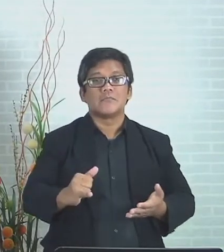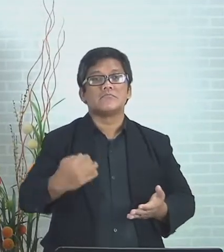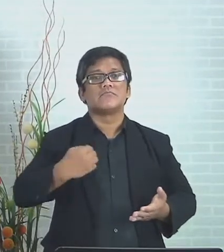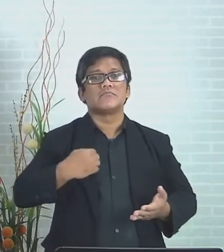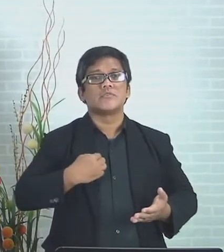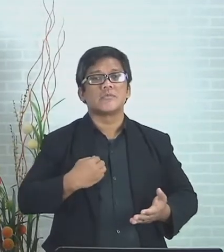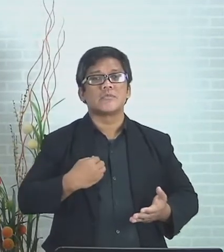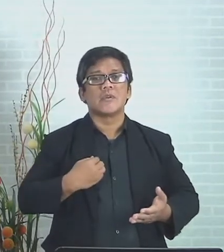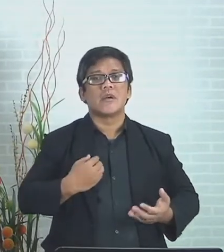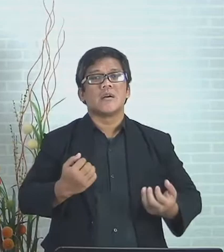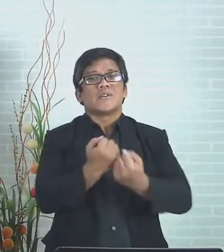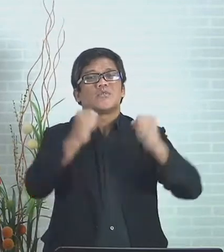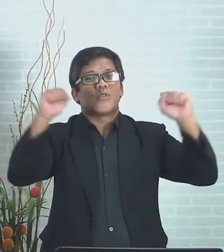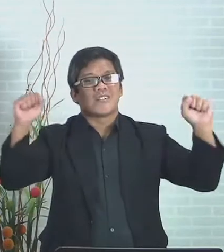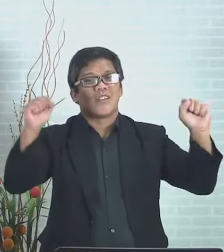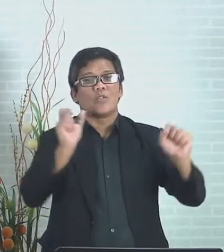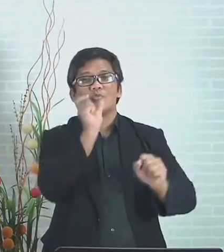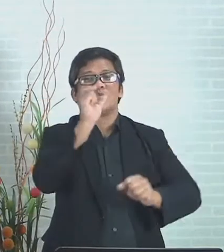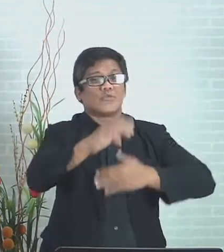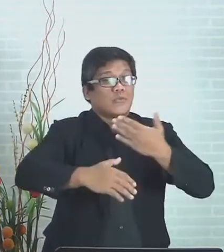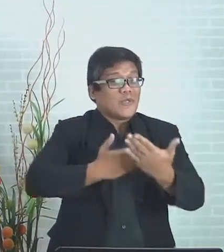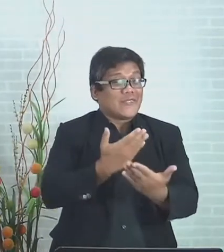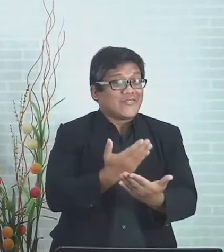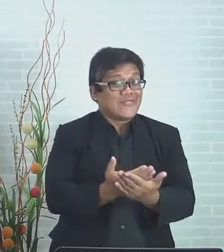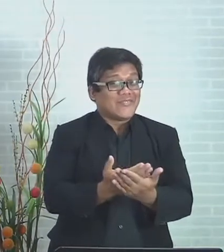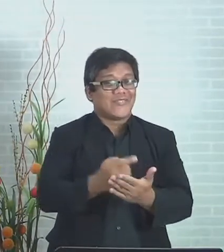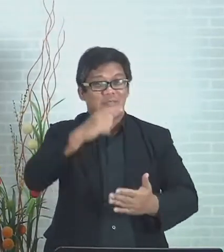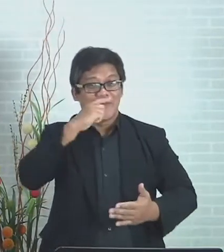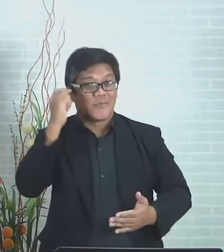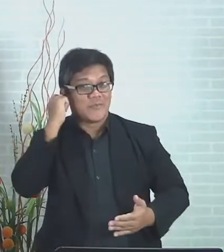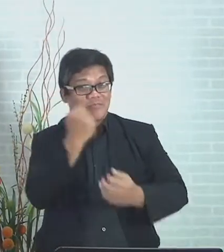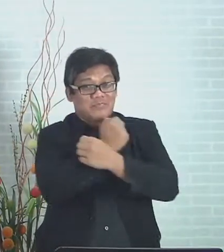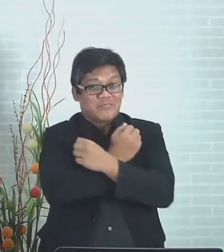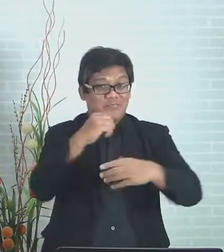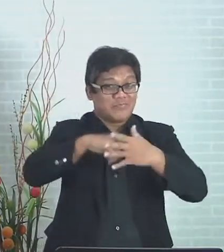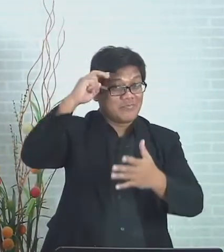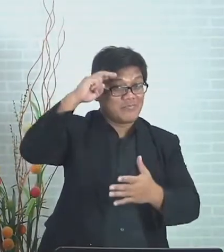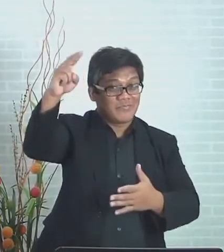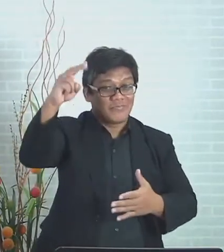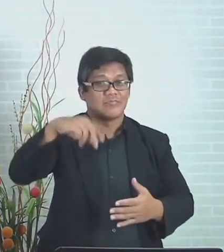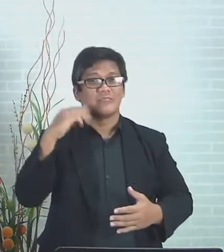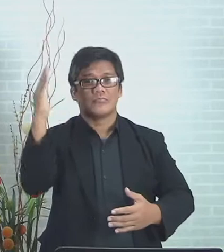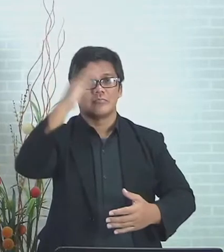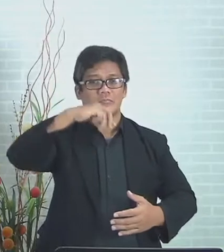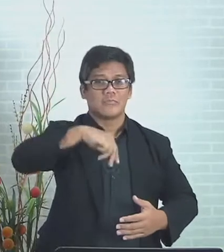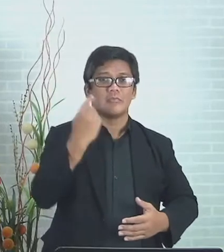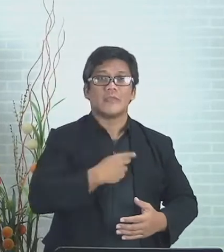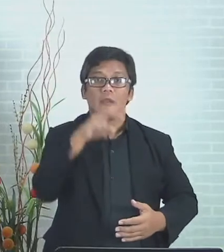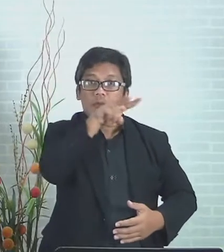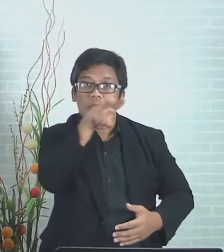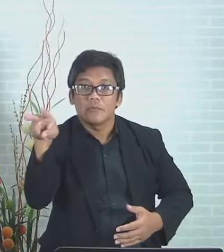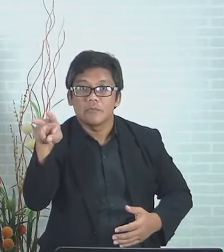atas segala-galanya nah bapaknya terkasih dalam Tuhan pada hari ini kita akan melihat